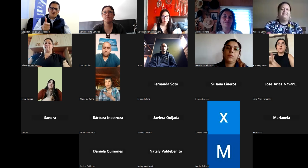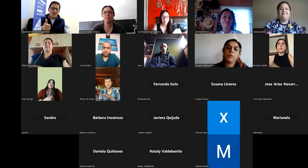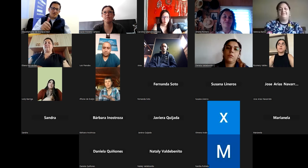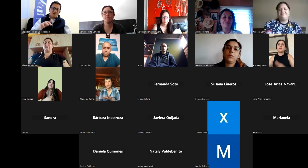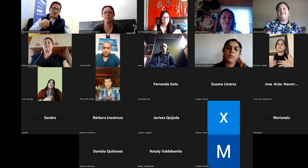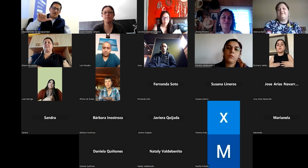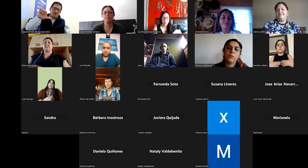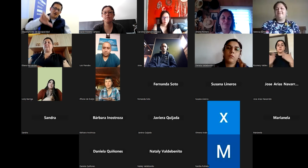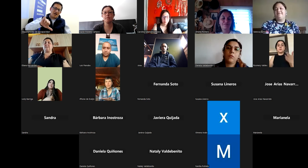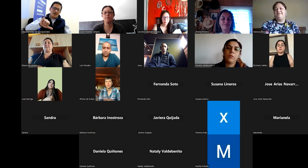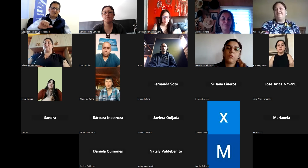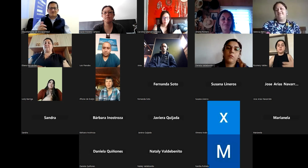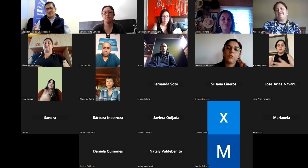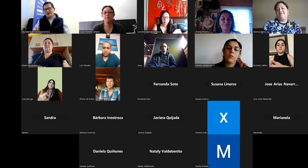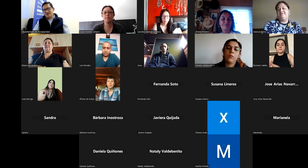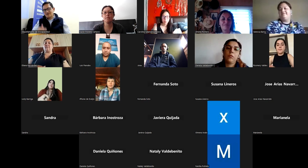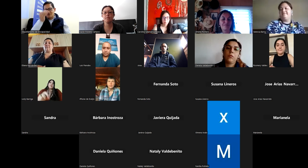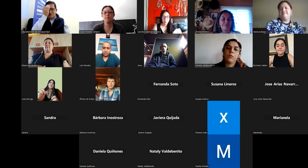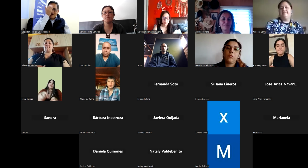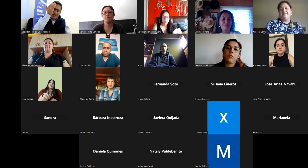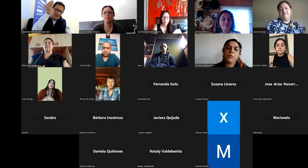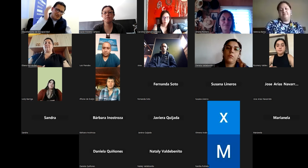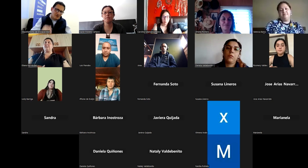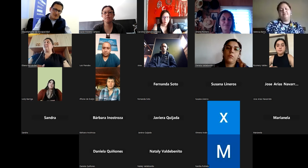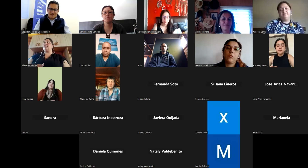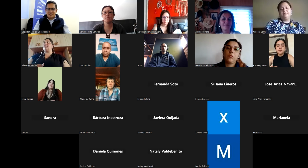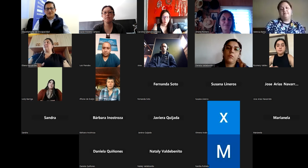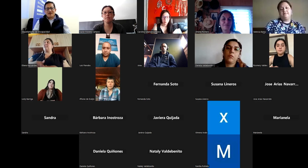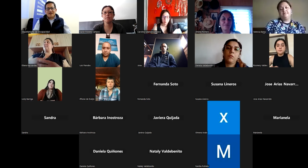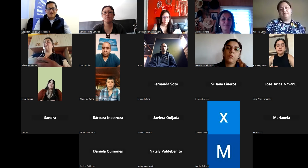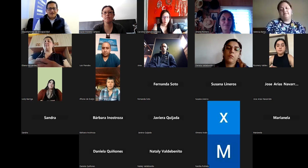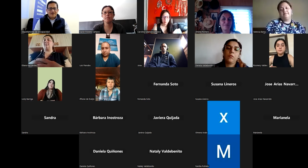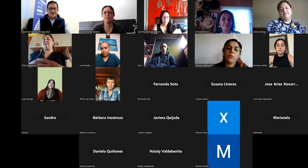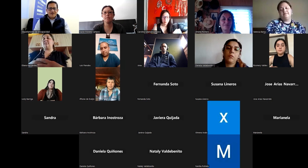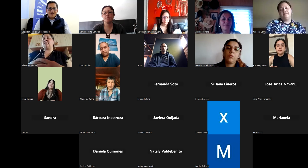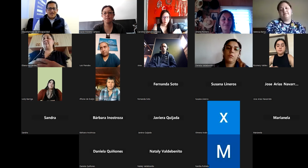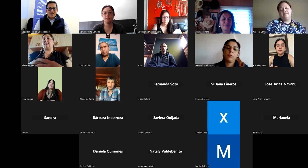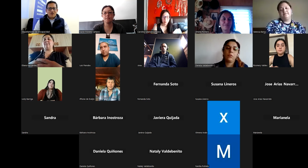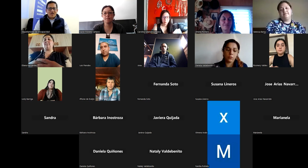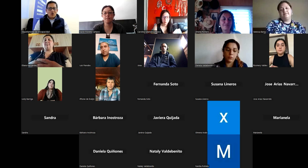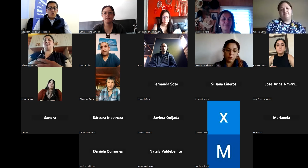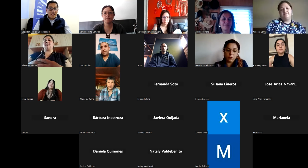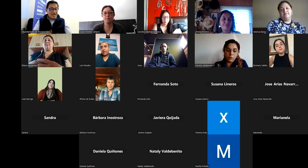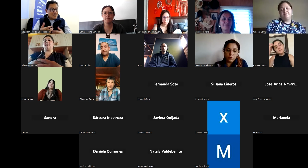bien más o menos mal ¿cierto? malísimo etcétera ahí tenemos ya como para ir